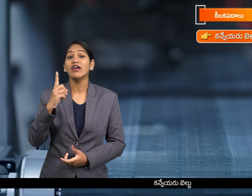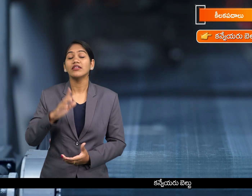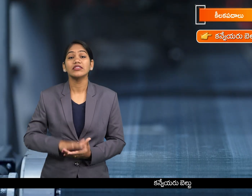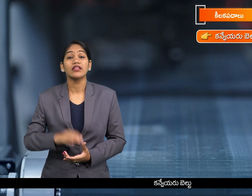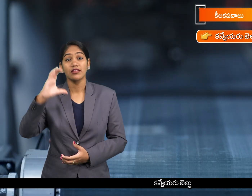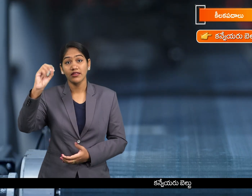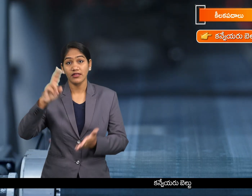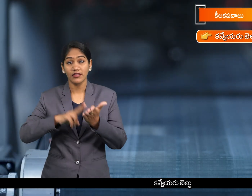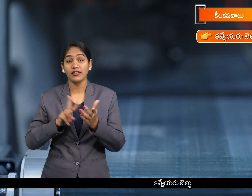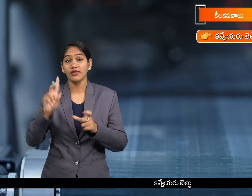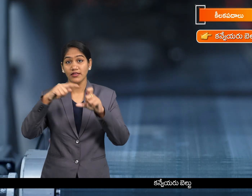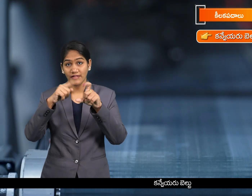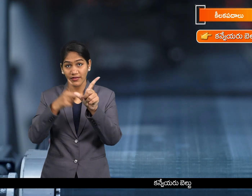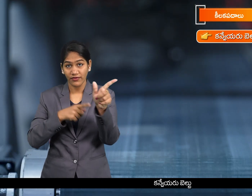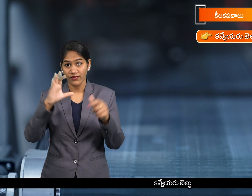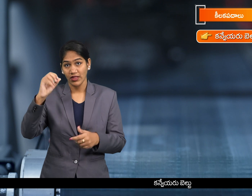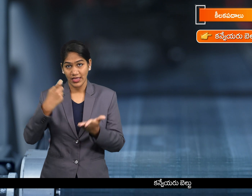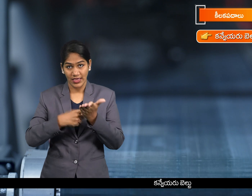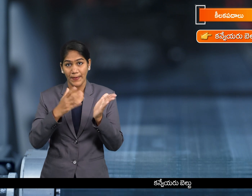కన్వేయర్ బెల్ట్